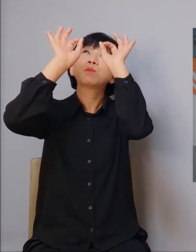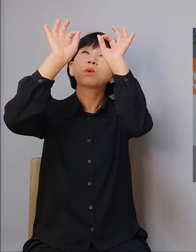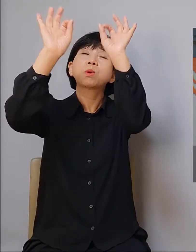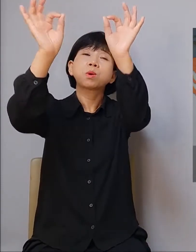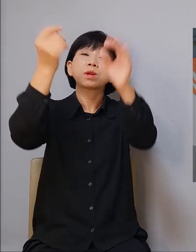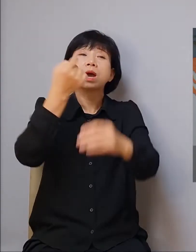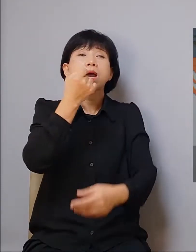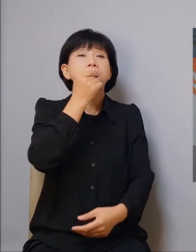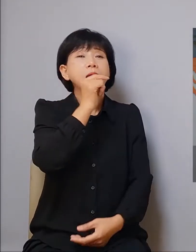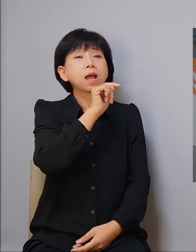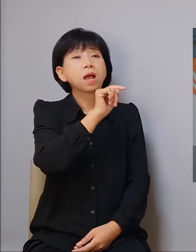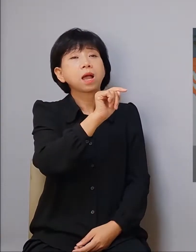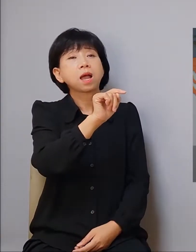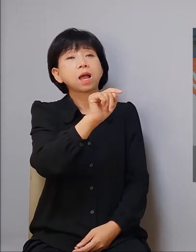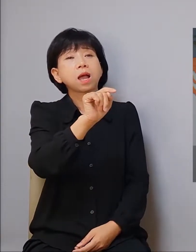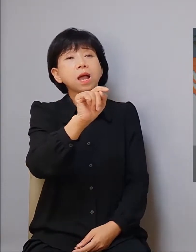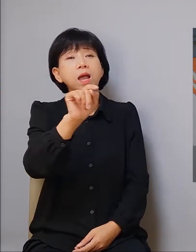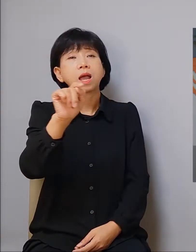주를